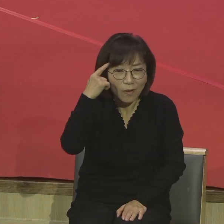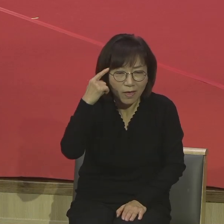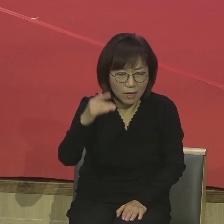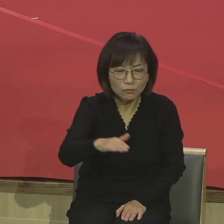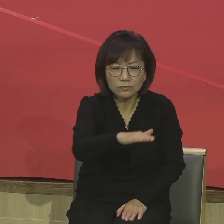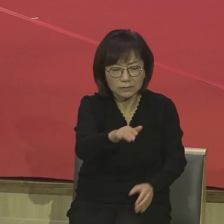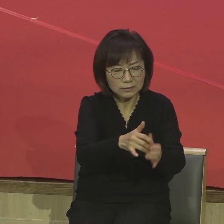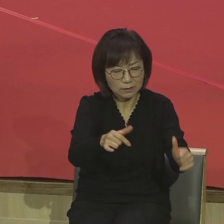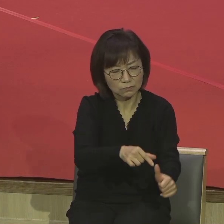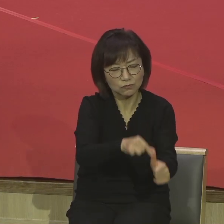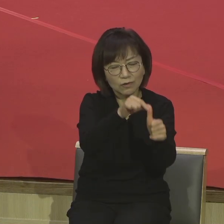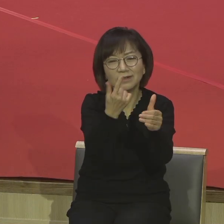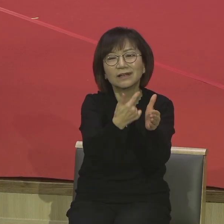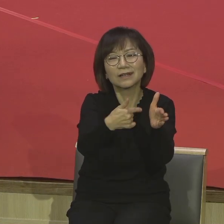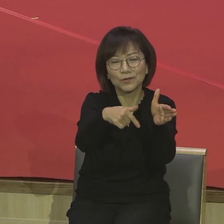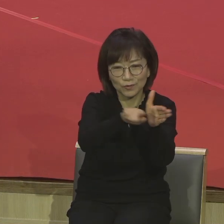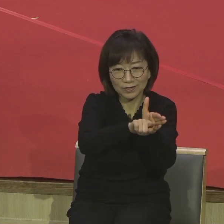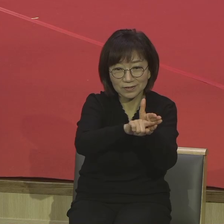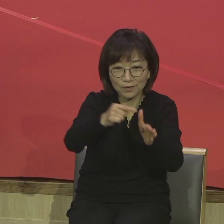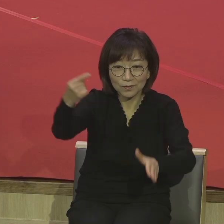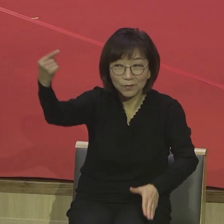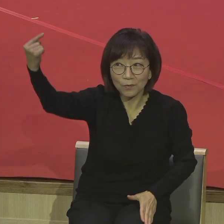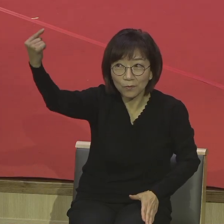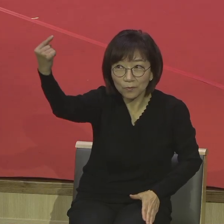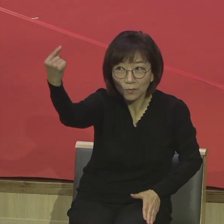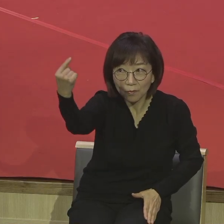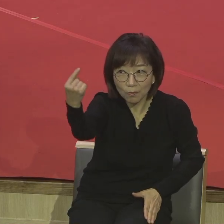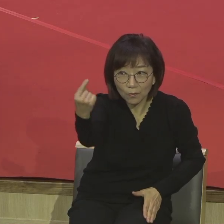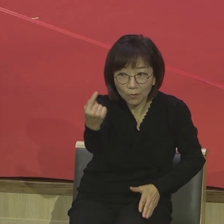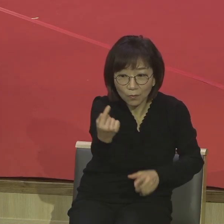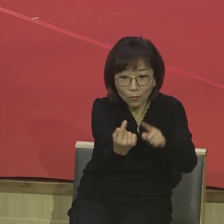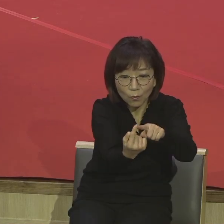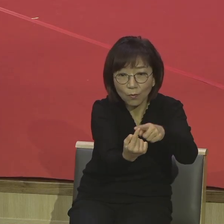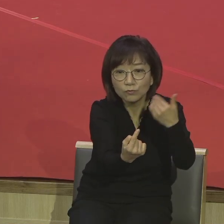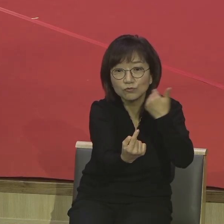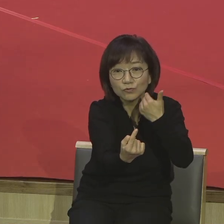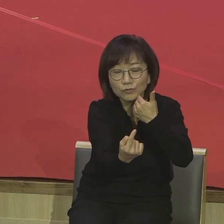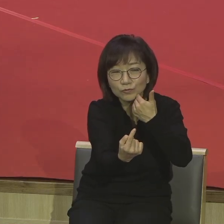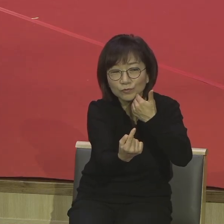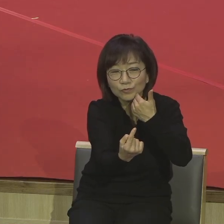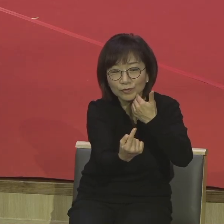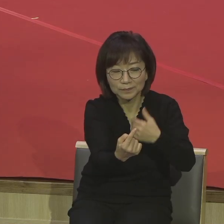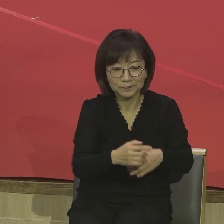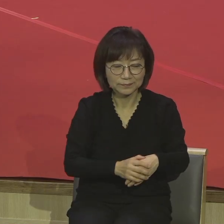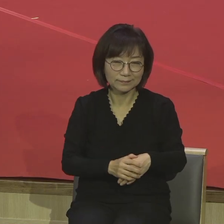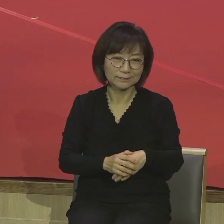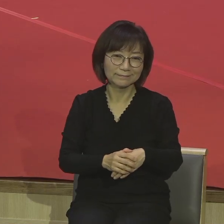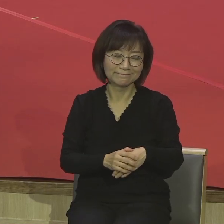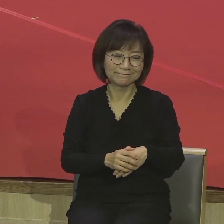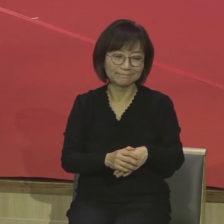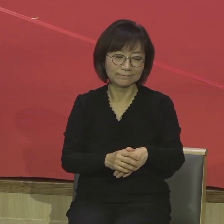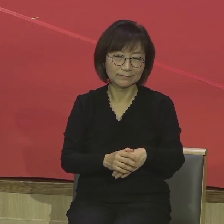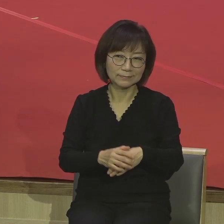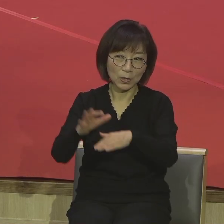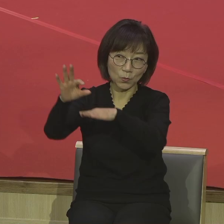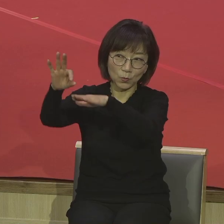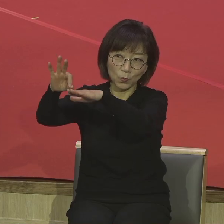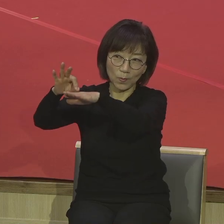오는 이 메시아는 왕의 자녀이든지 왕족